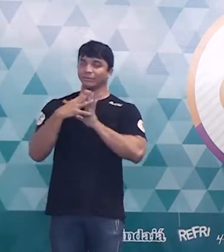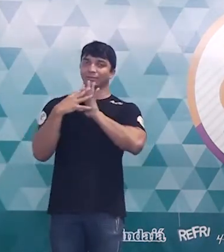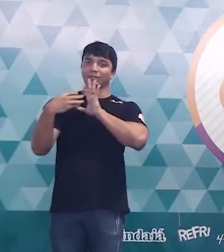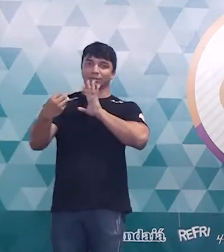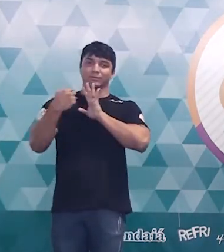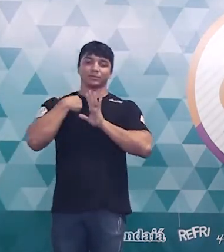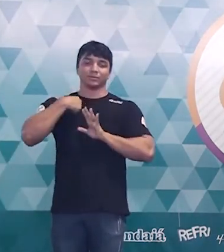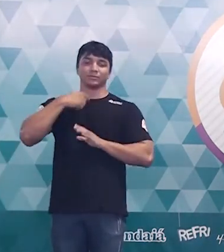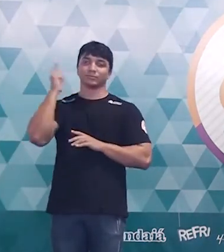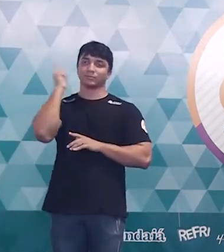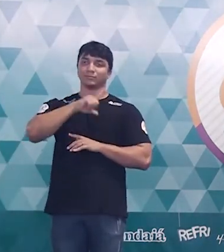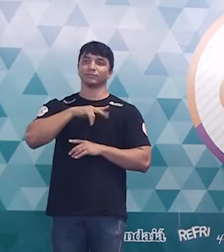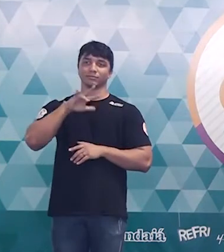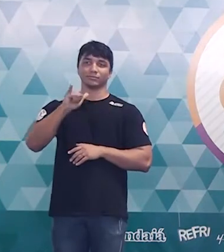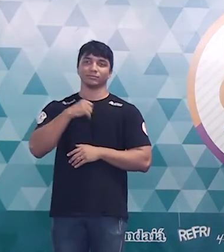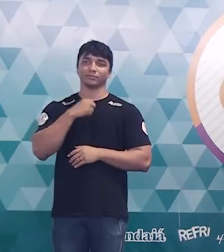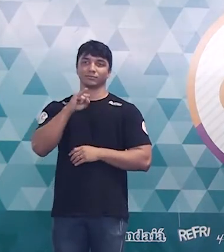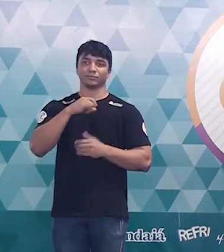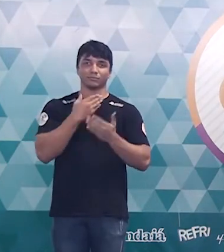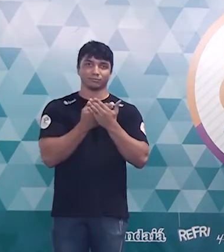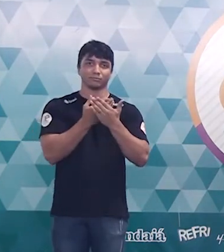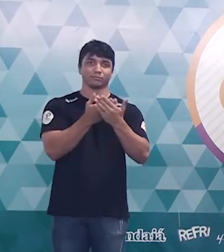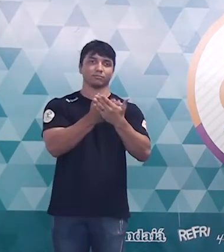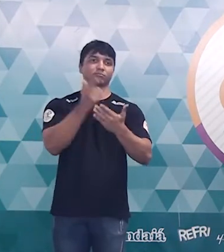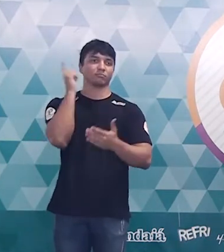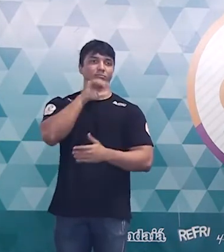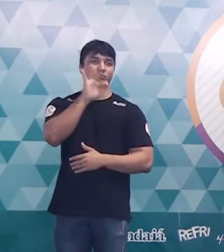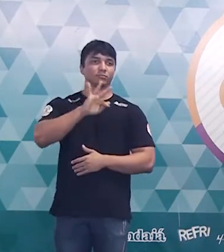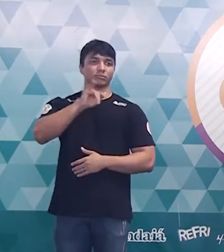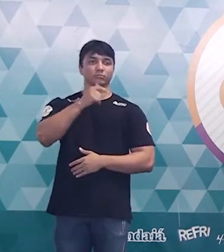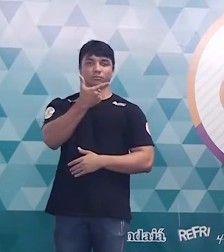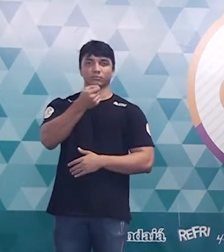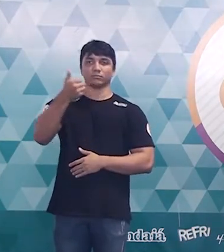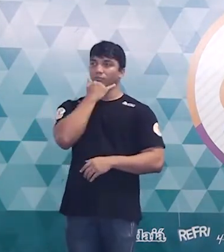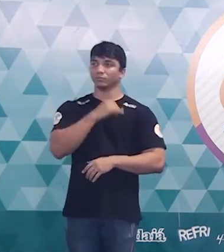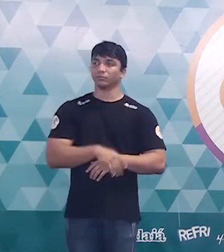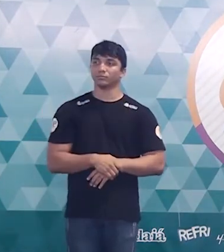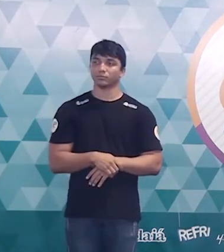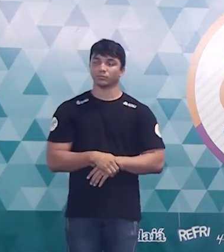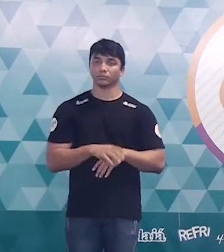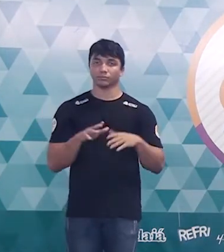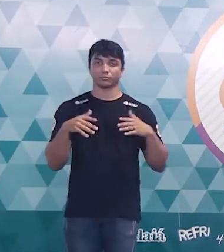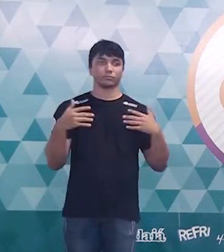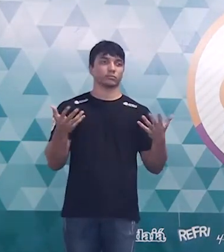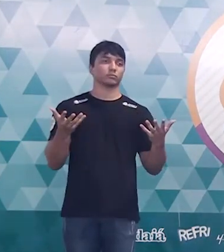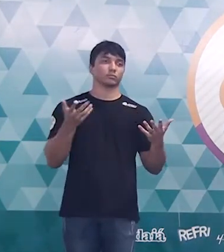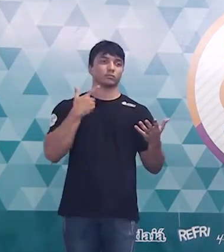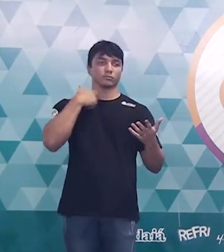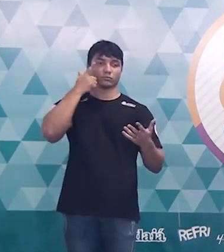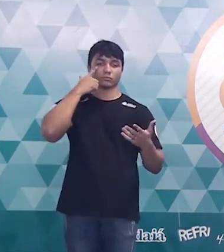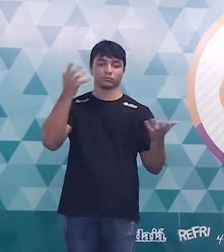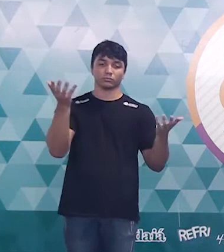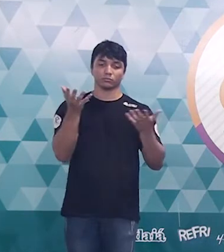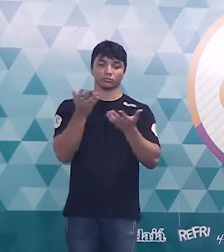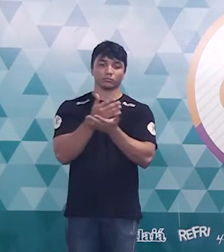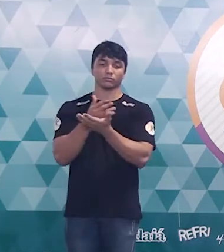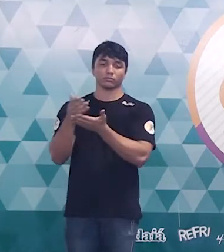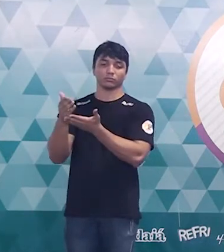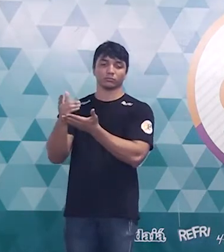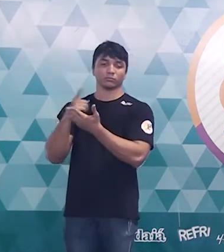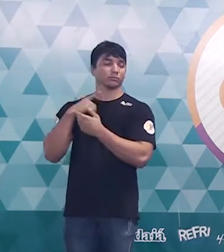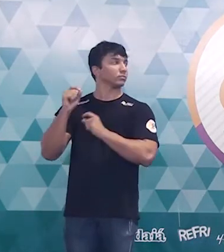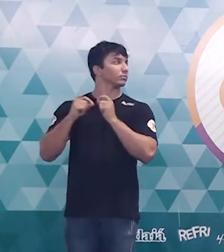tem salvação. Dá sim para você ser universitário em 2018, se Deus quiser. Então, a partir de agora, você é